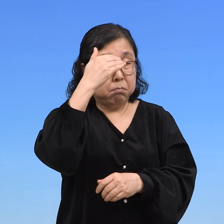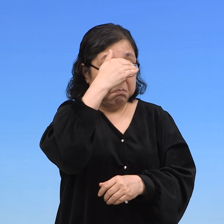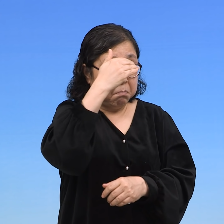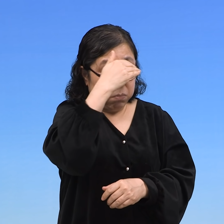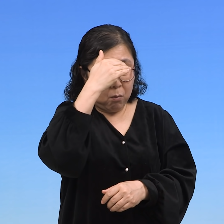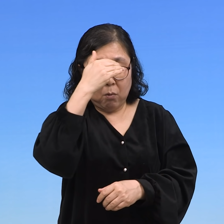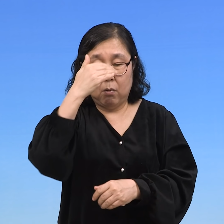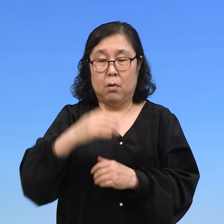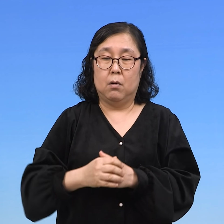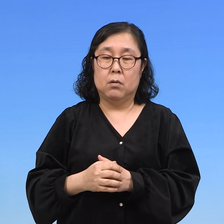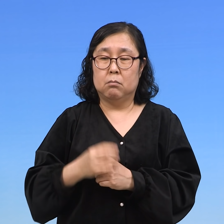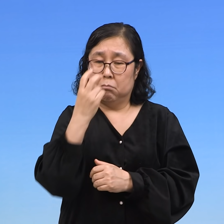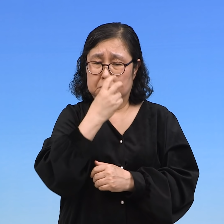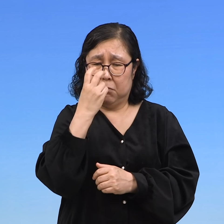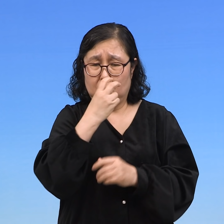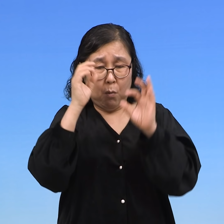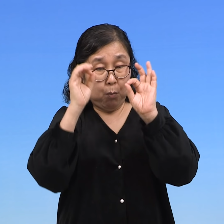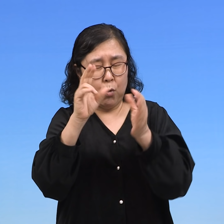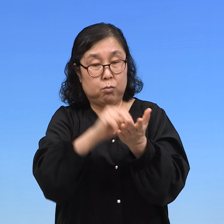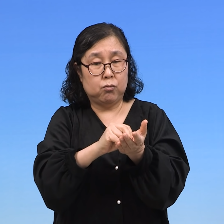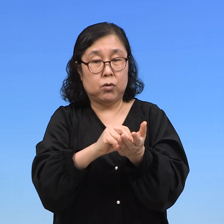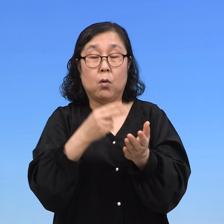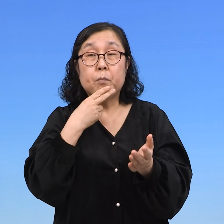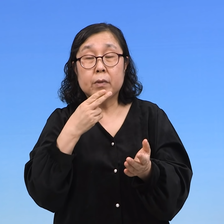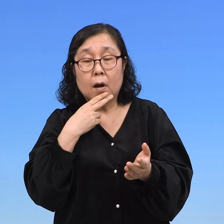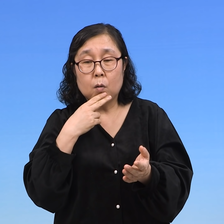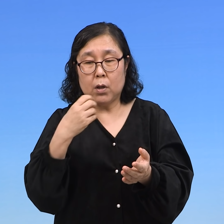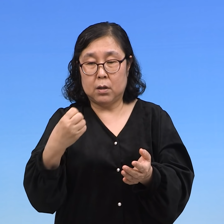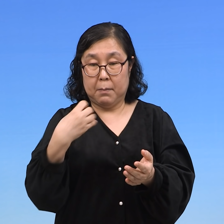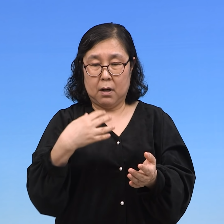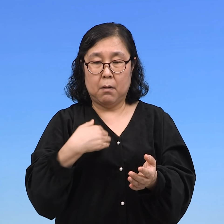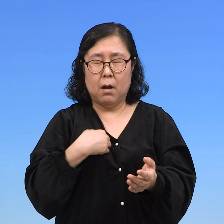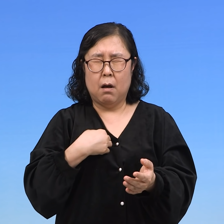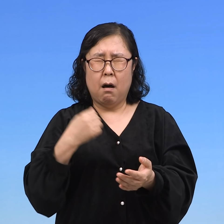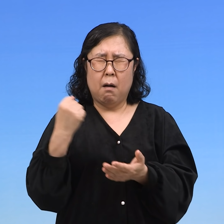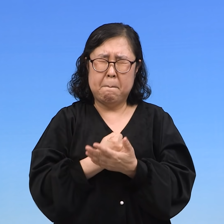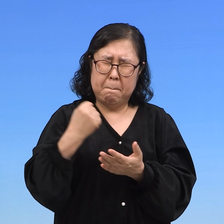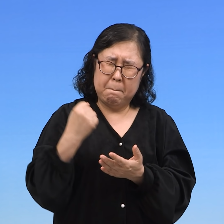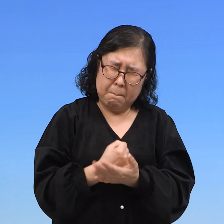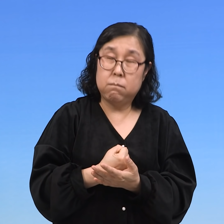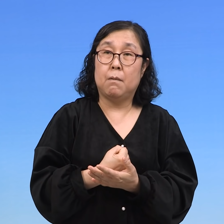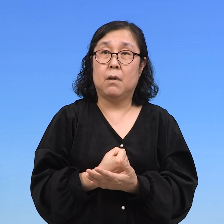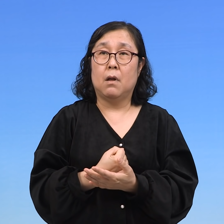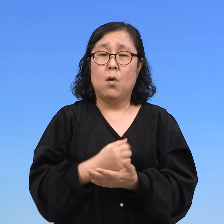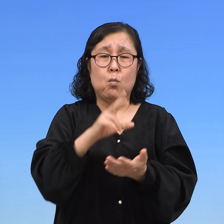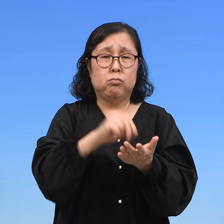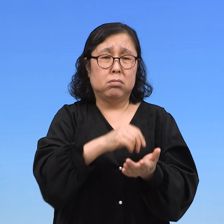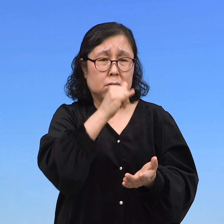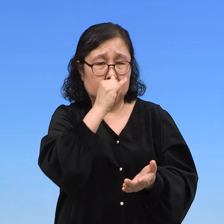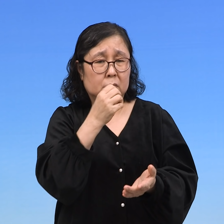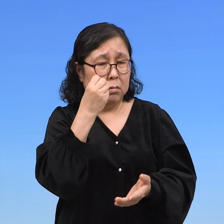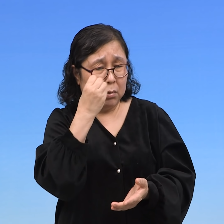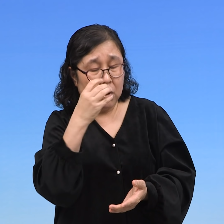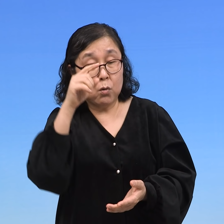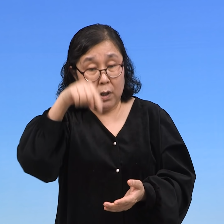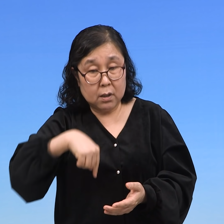꾹꾹 찔러보고 문제 없다는 거예요 그러면 속 터지는 거 아닙니까? 내가 지금 문제가 있어서 왔는데